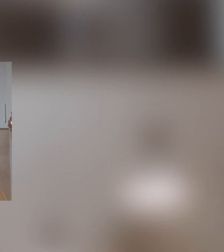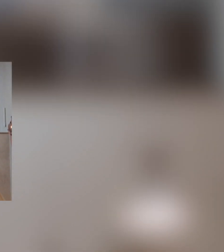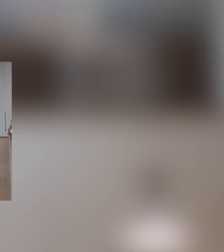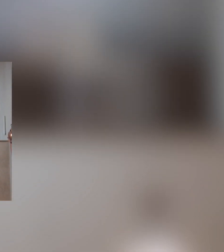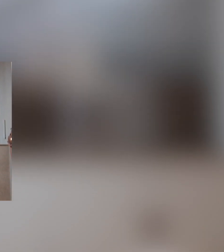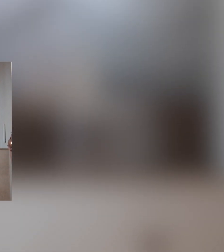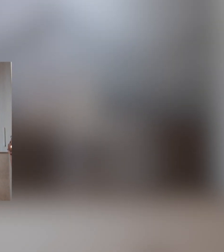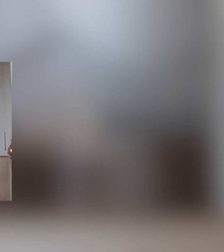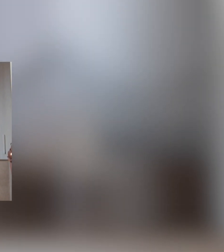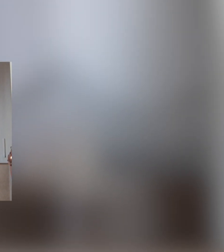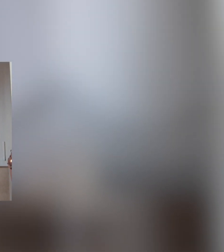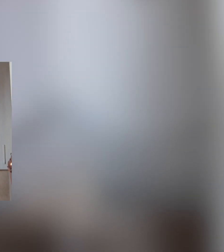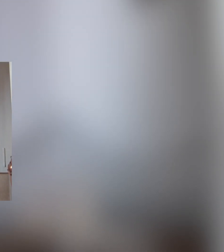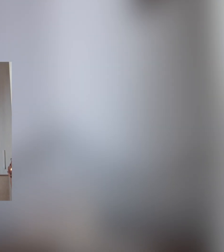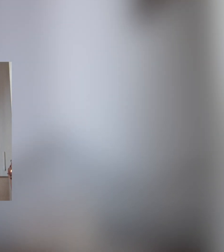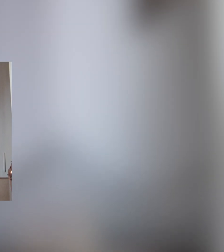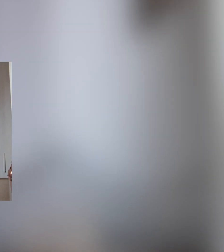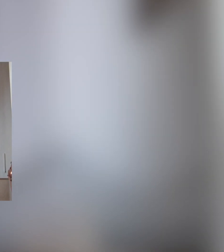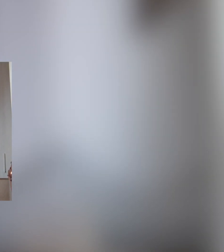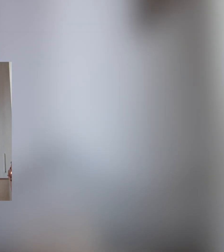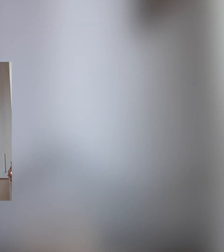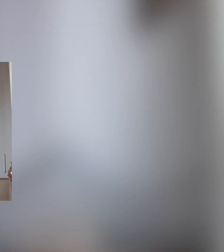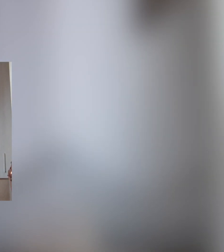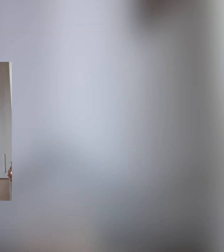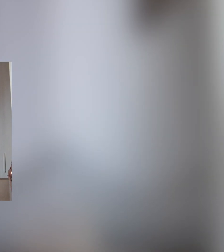Heil durch deinen